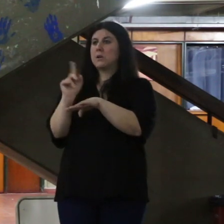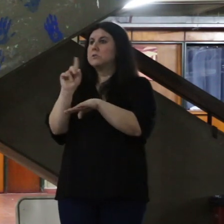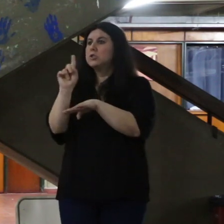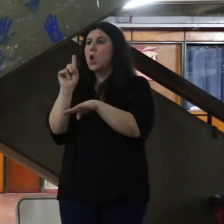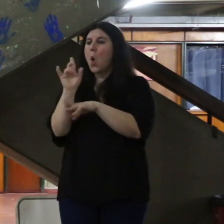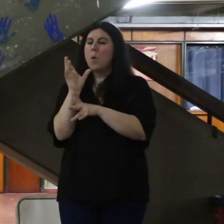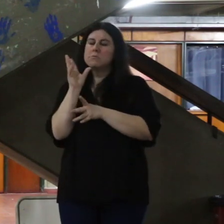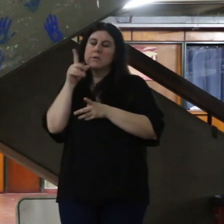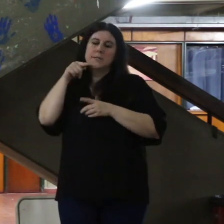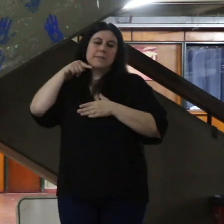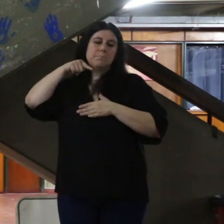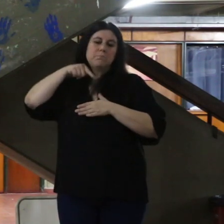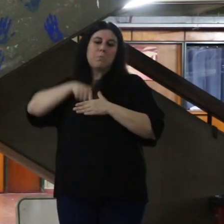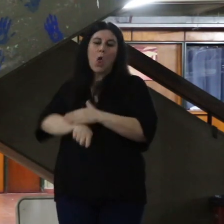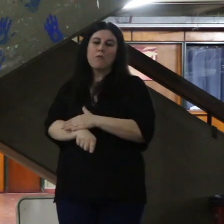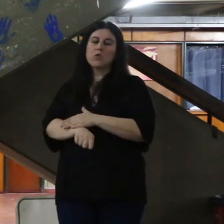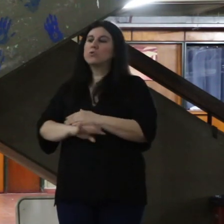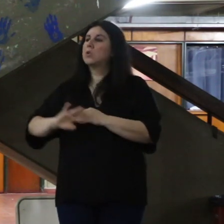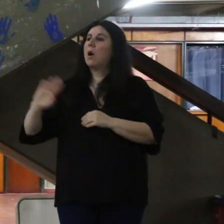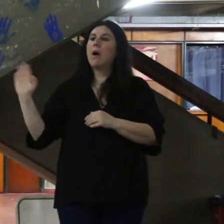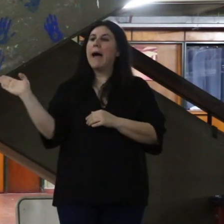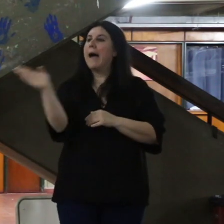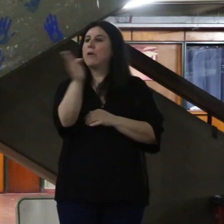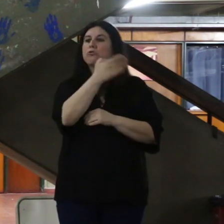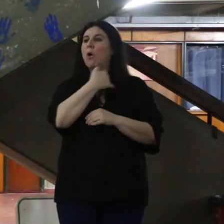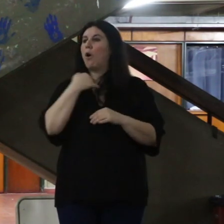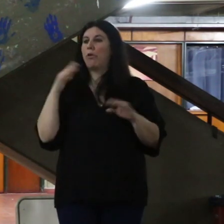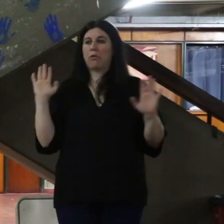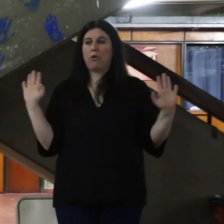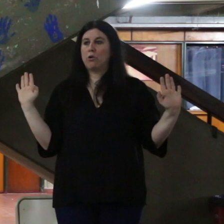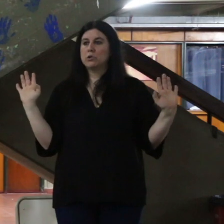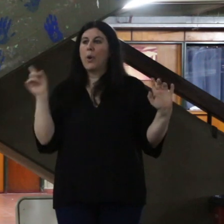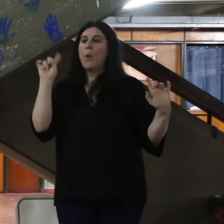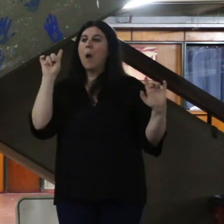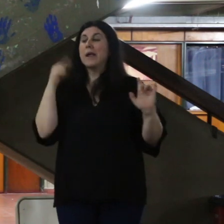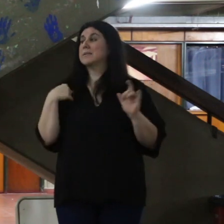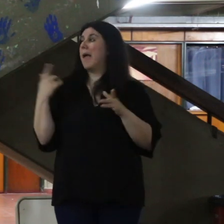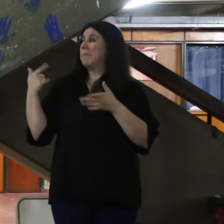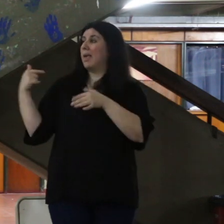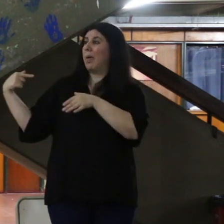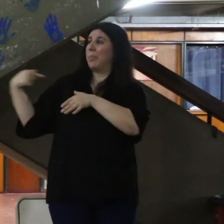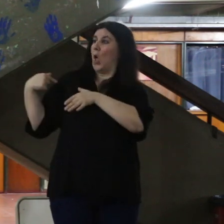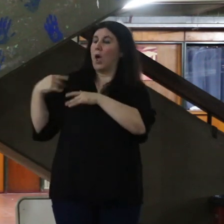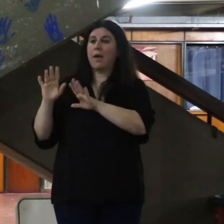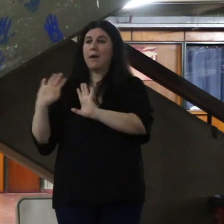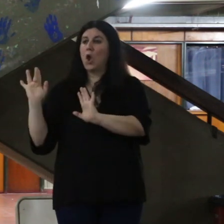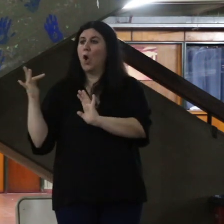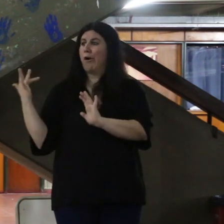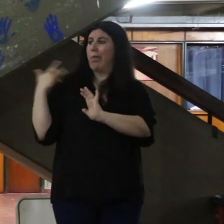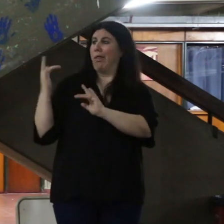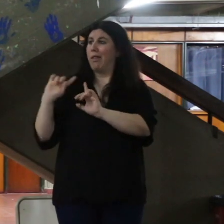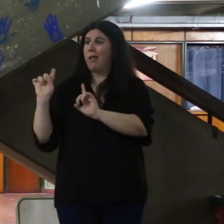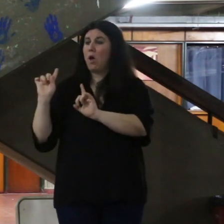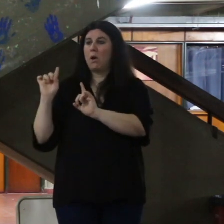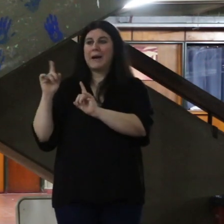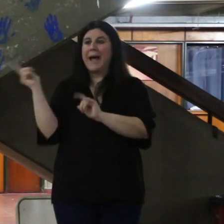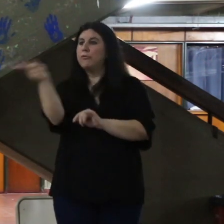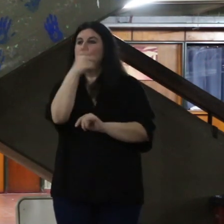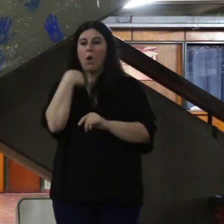nos mete a todos y a todas, nadie está exento. Y este